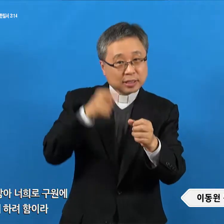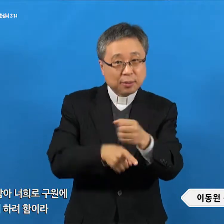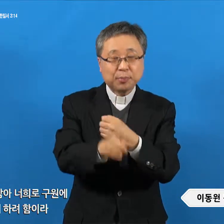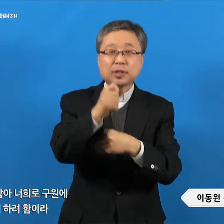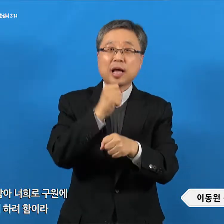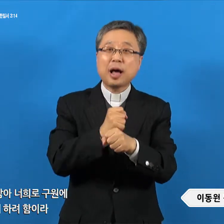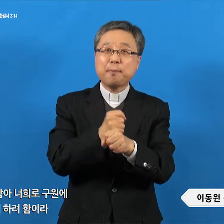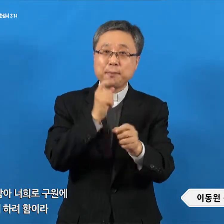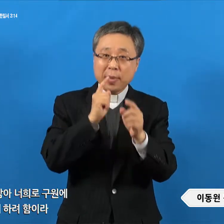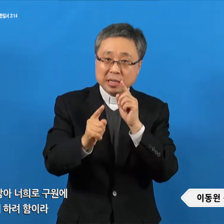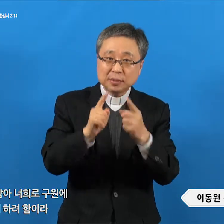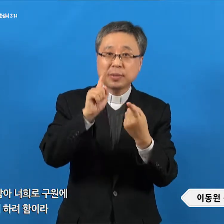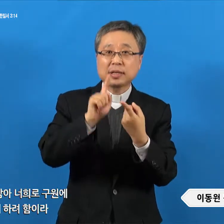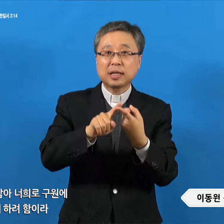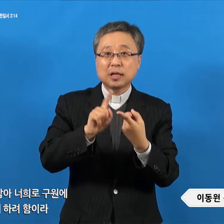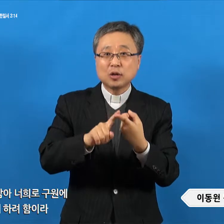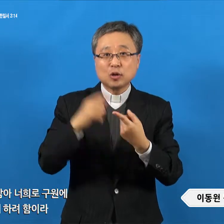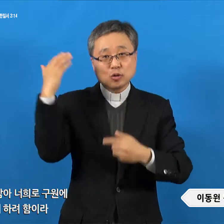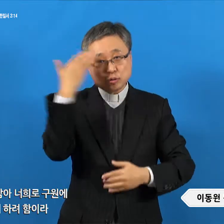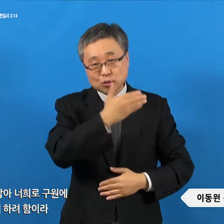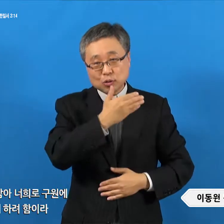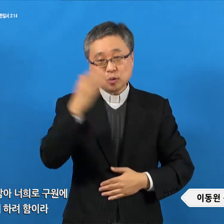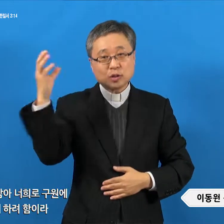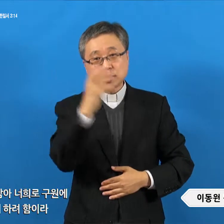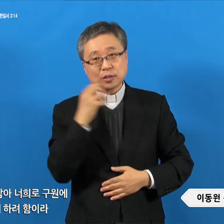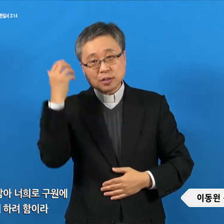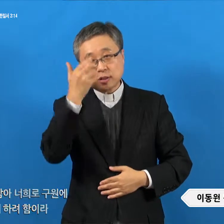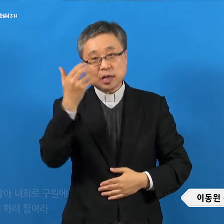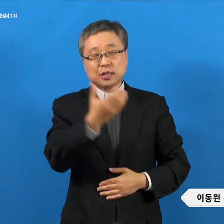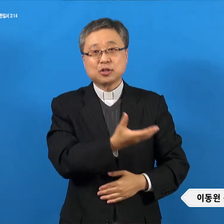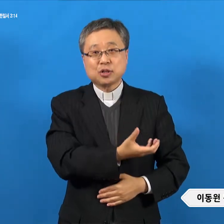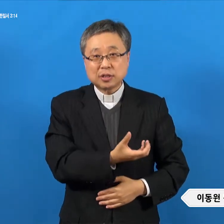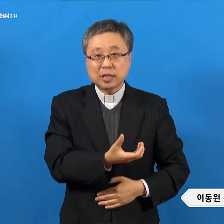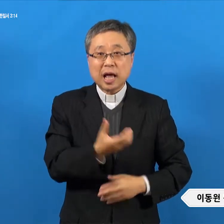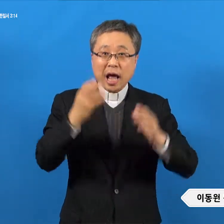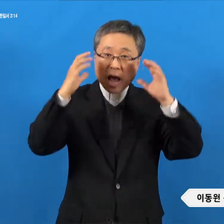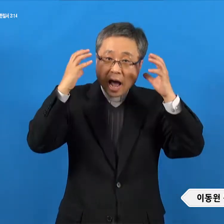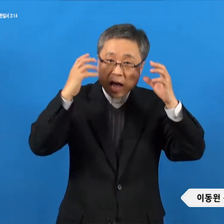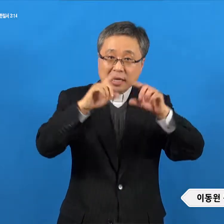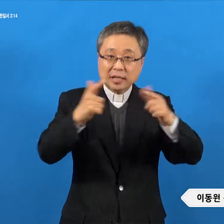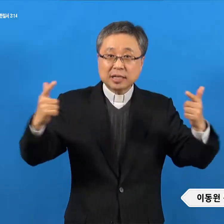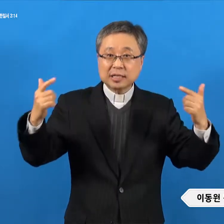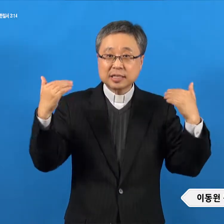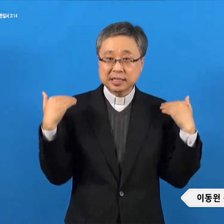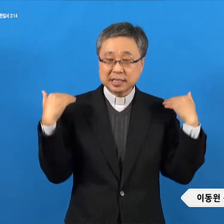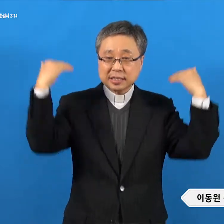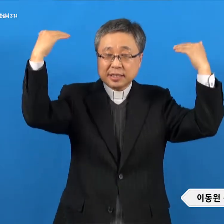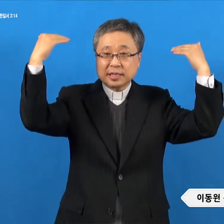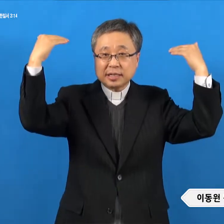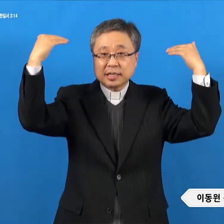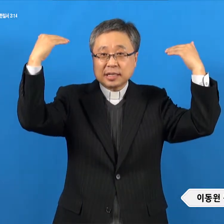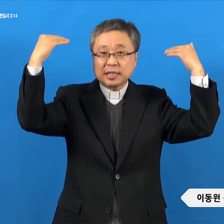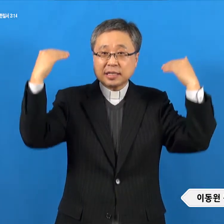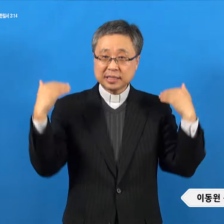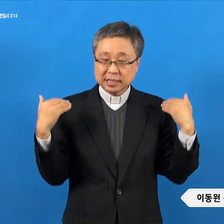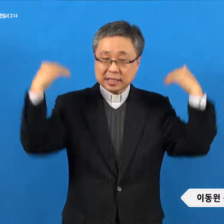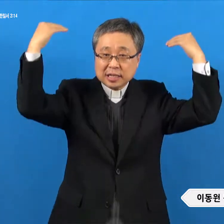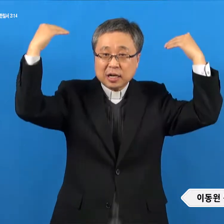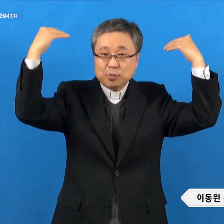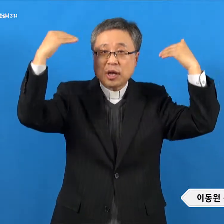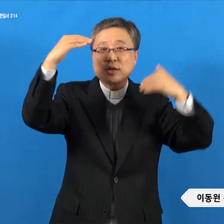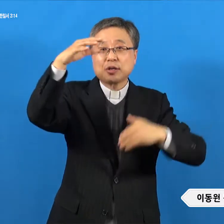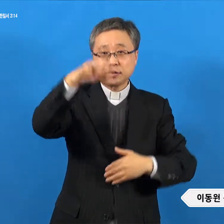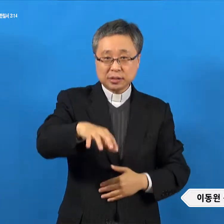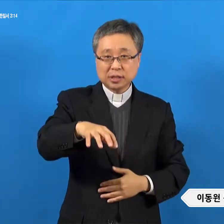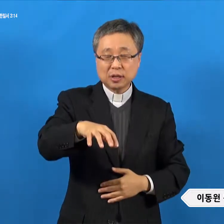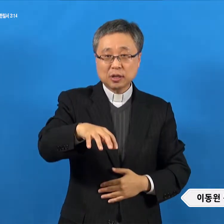말씀을 가리켜 순전하고 신령한 젖이다. 여러분, 아기들이 자라는 그 자람의